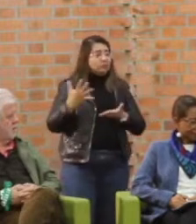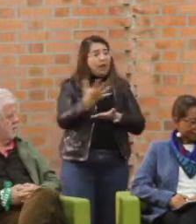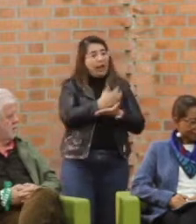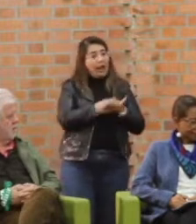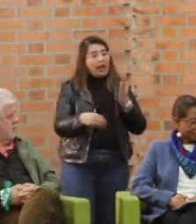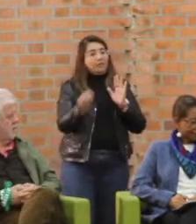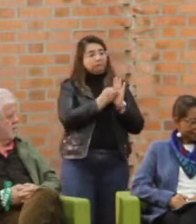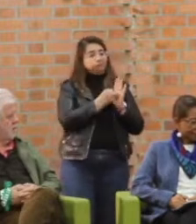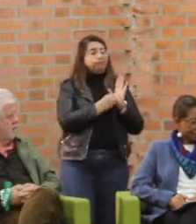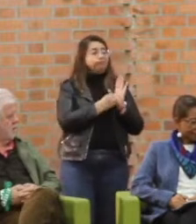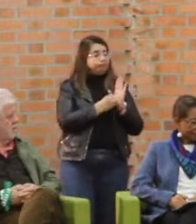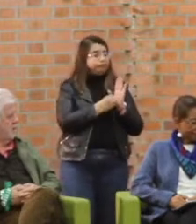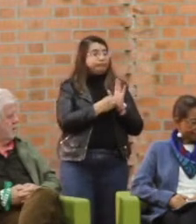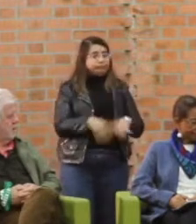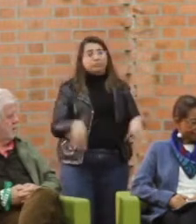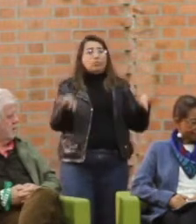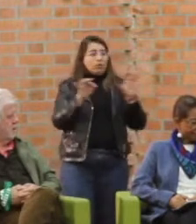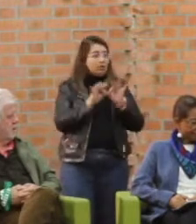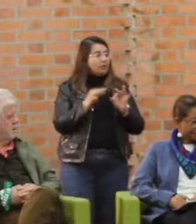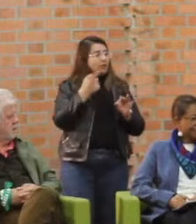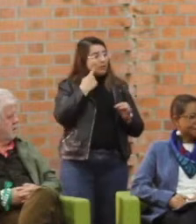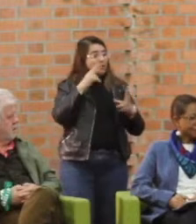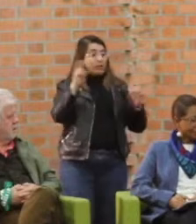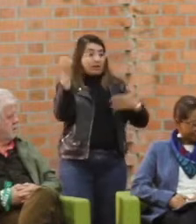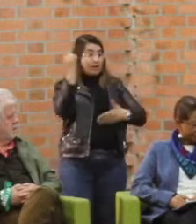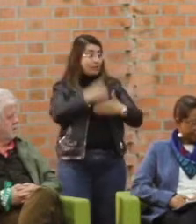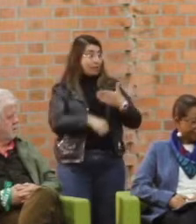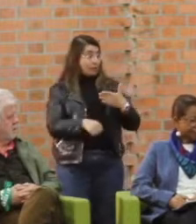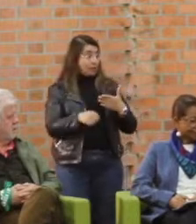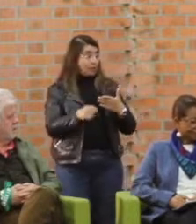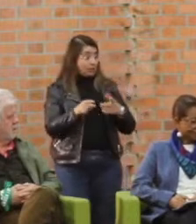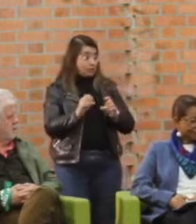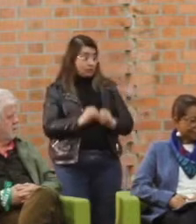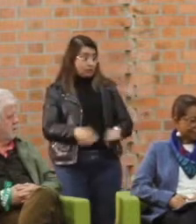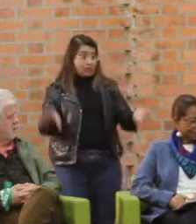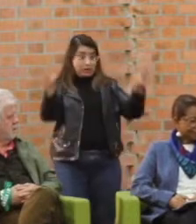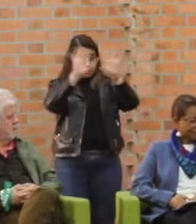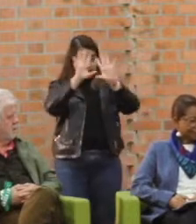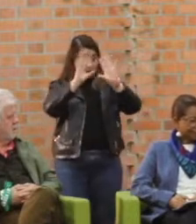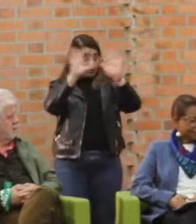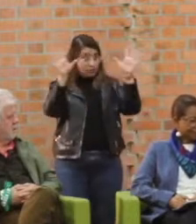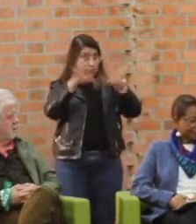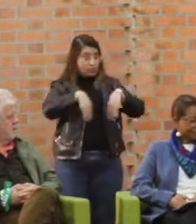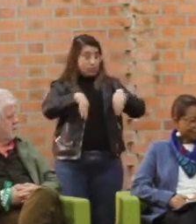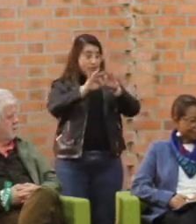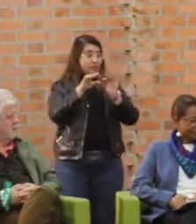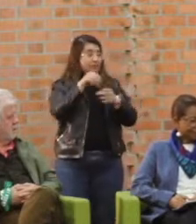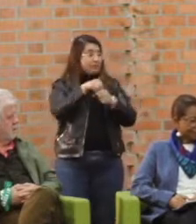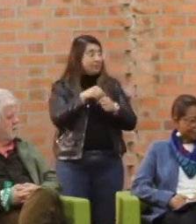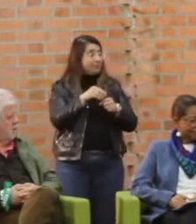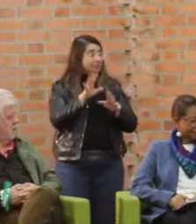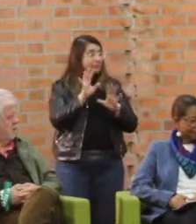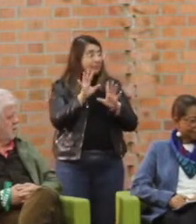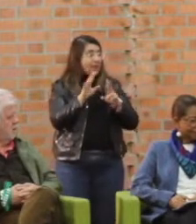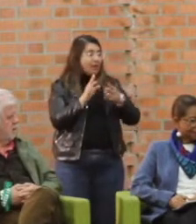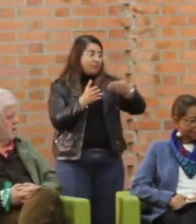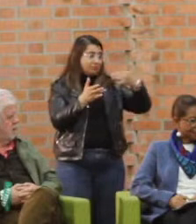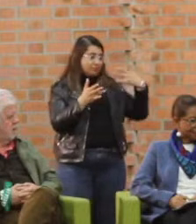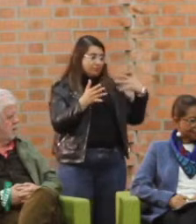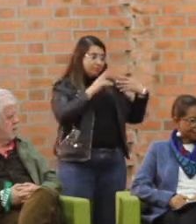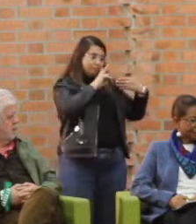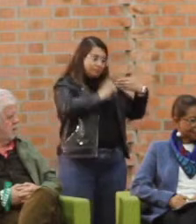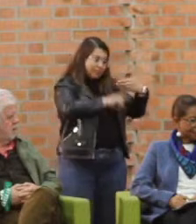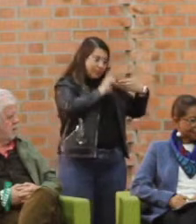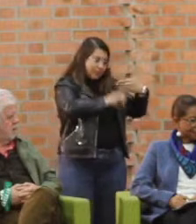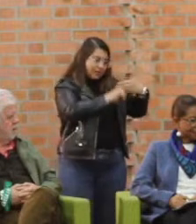que se llame sobre el aborto y me parece muy valiente y muy constante cuando yo veo la investigación histórica